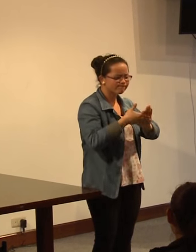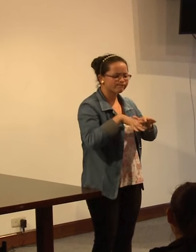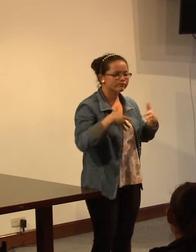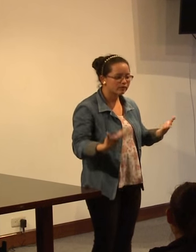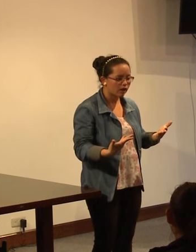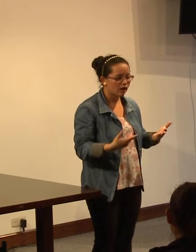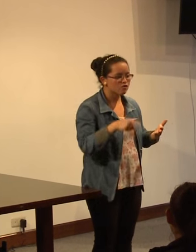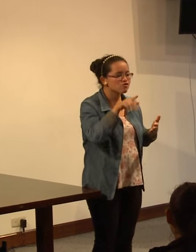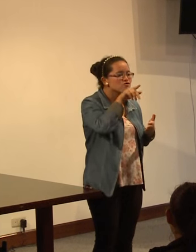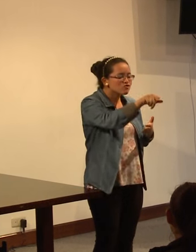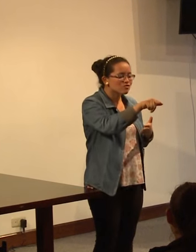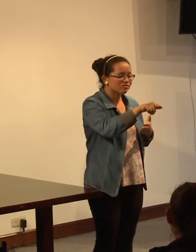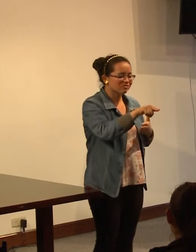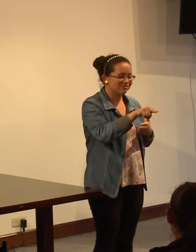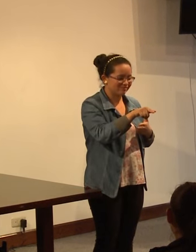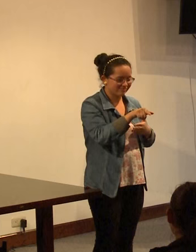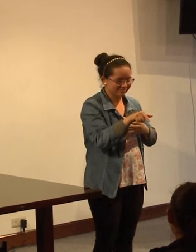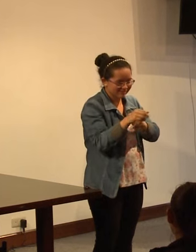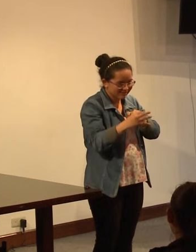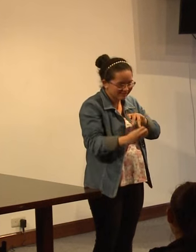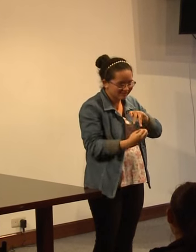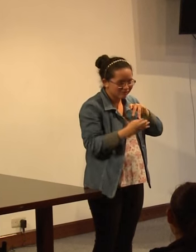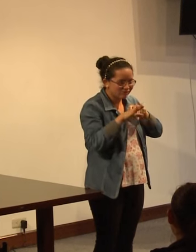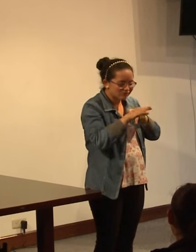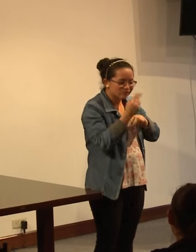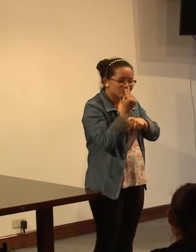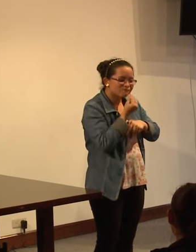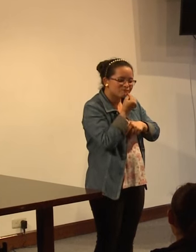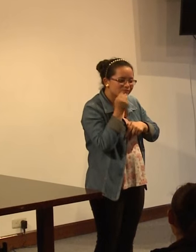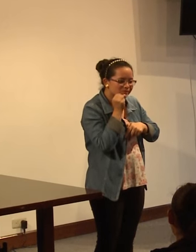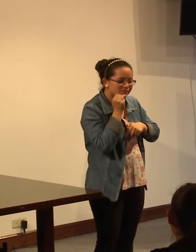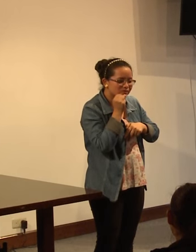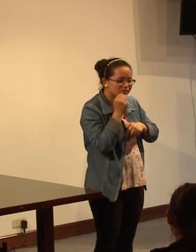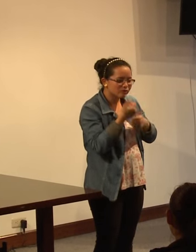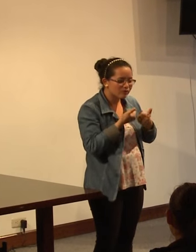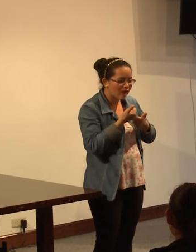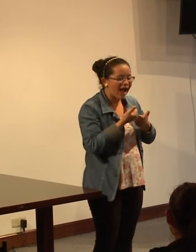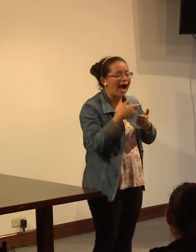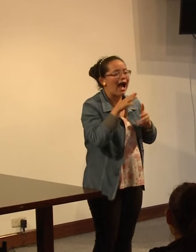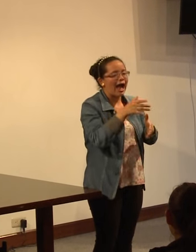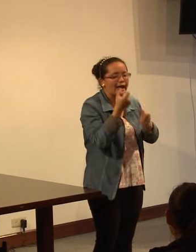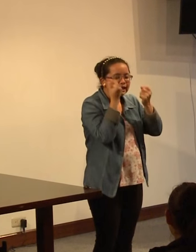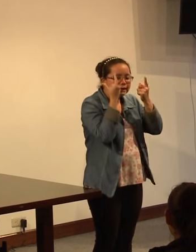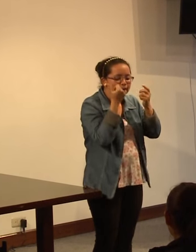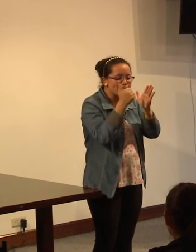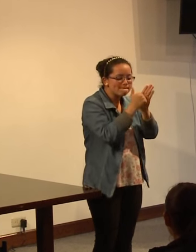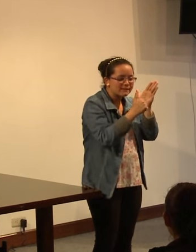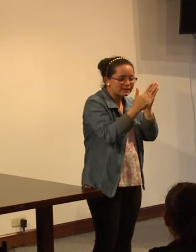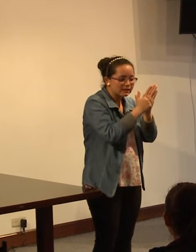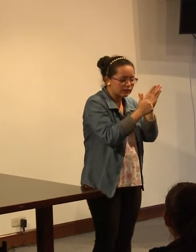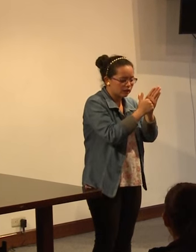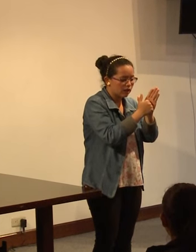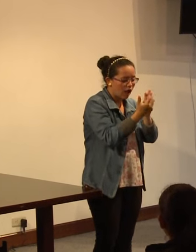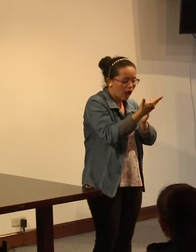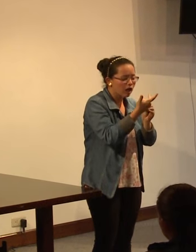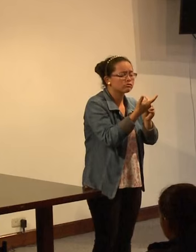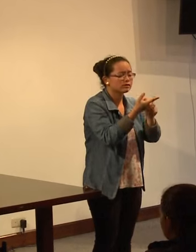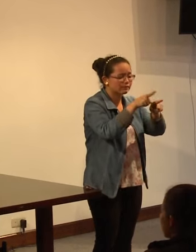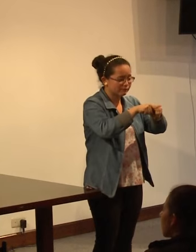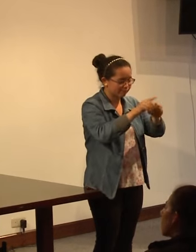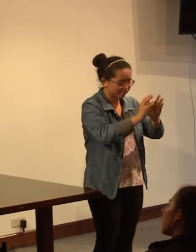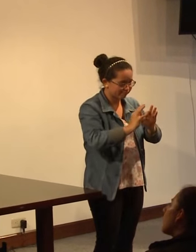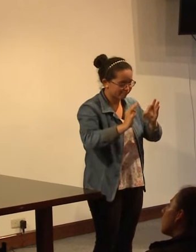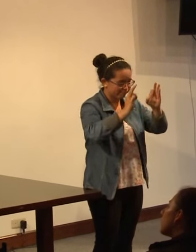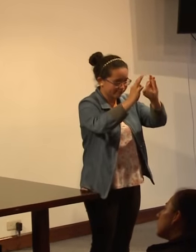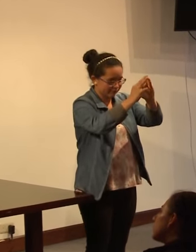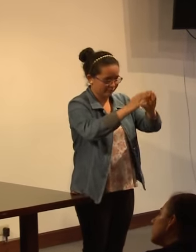con un ejercicio académico, es decir, entender que estas materias son tan importantes y tan académicas como cualquier otra. Entonces, ¿qué es lo primero? Y